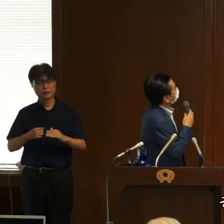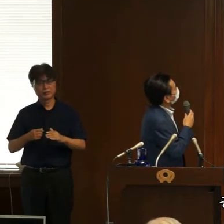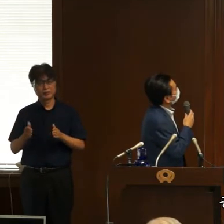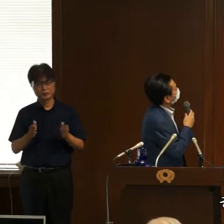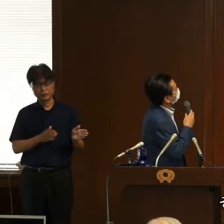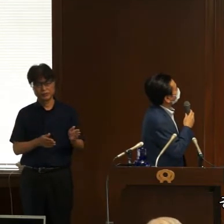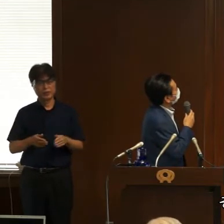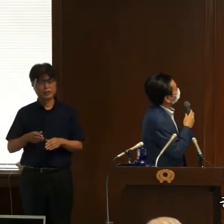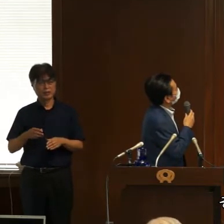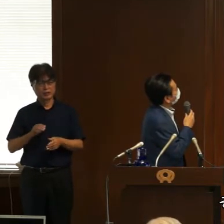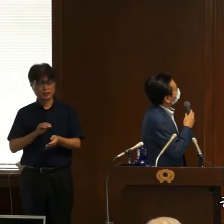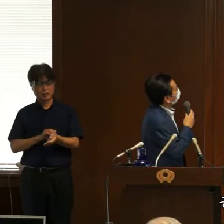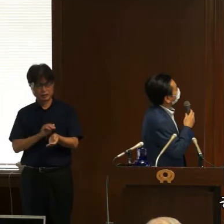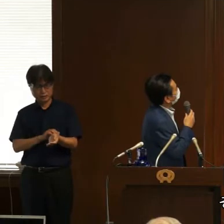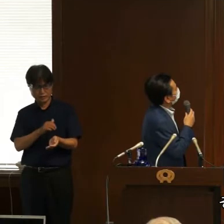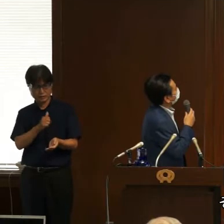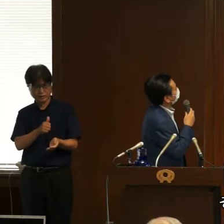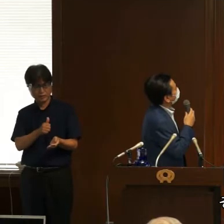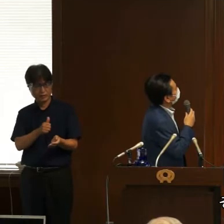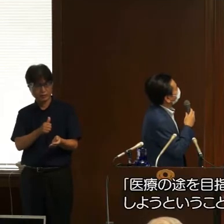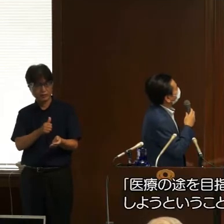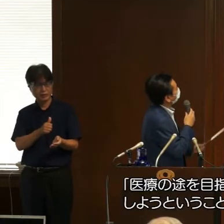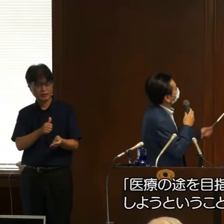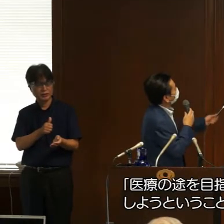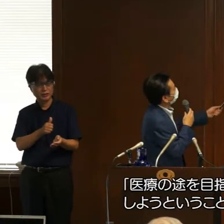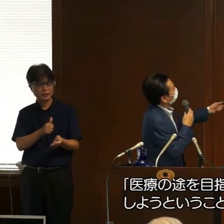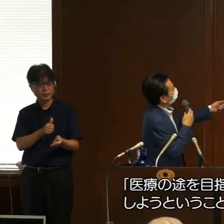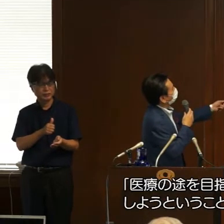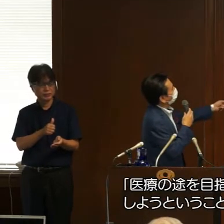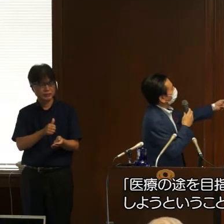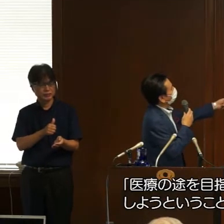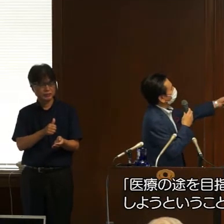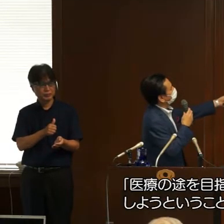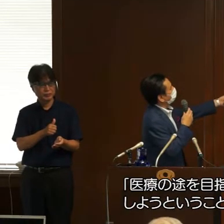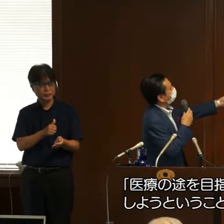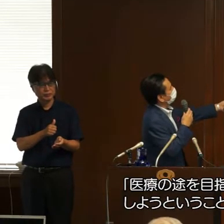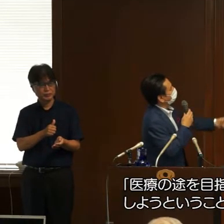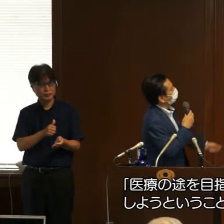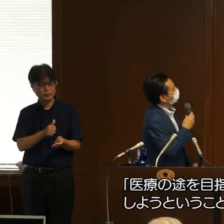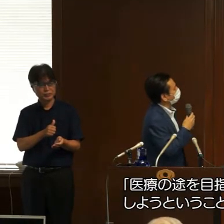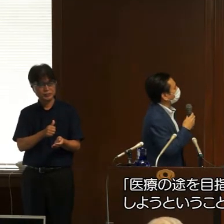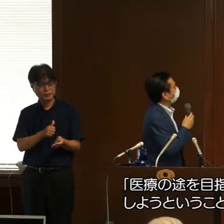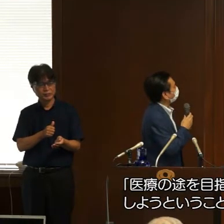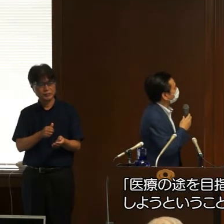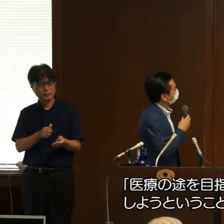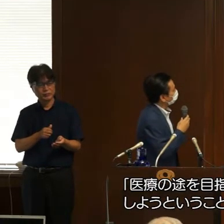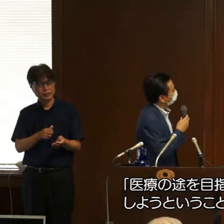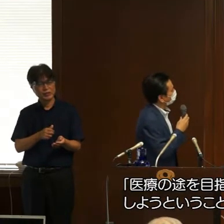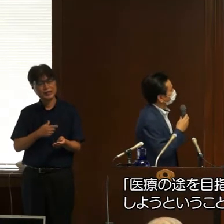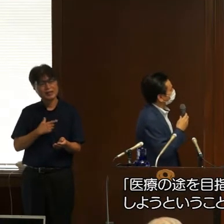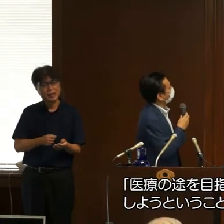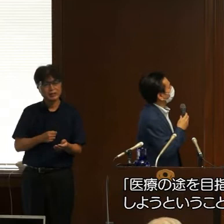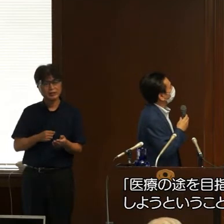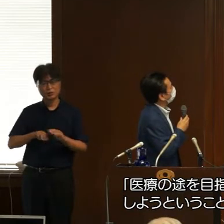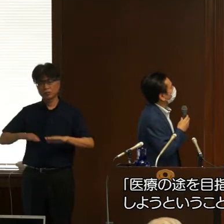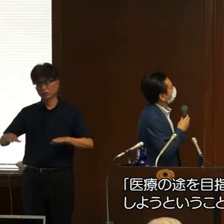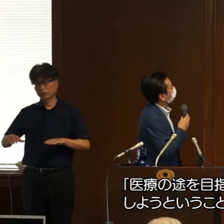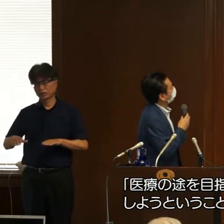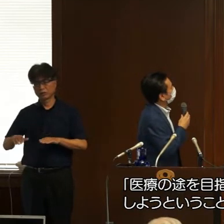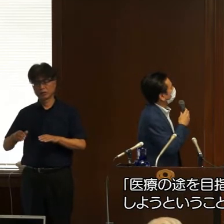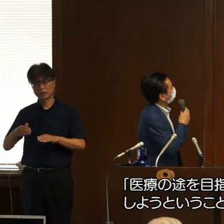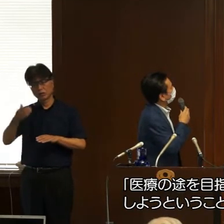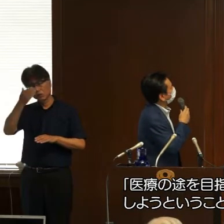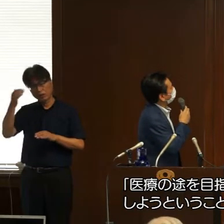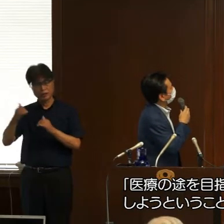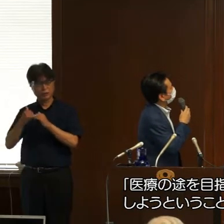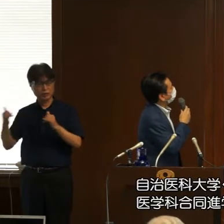医療の志を、医師、医療の道を目指す若者の志を醸成しよう